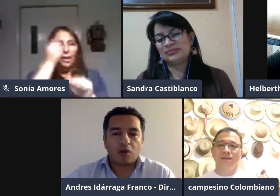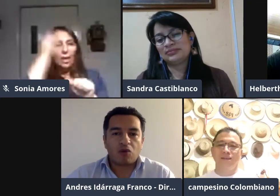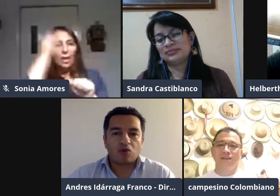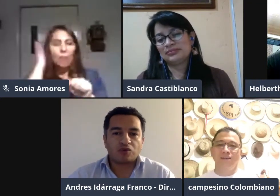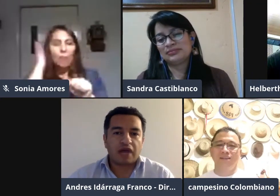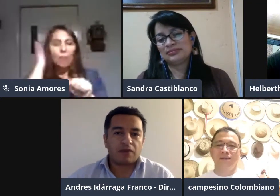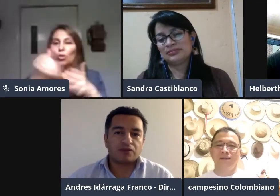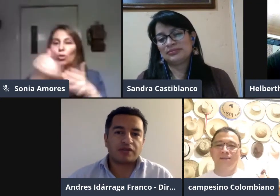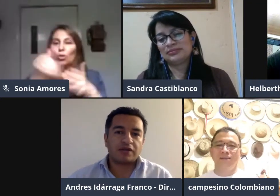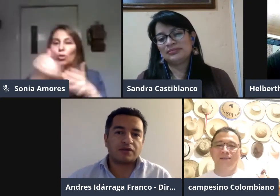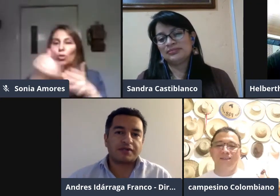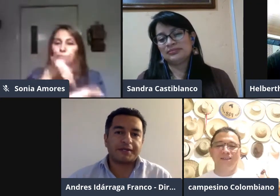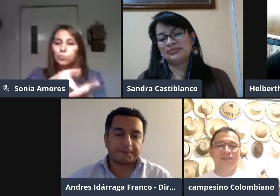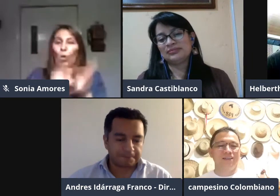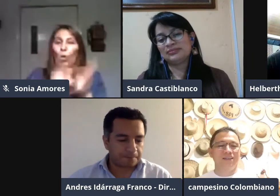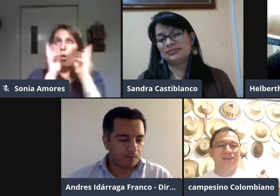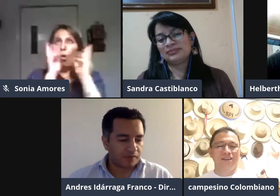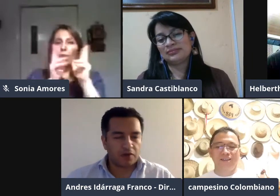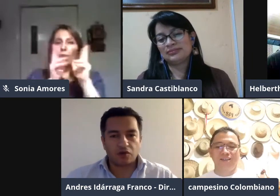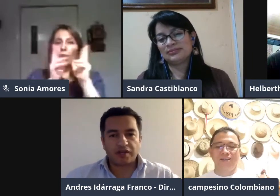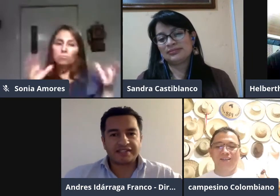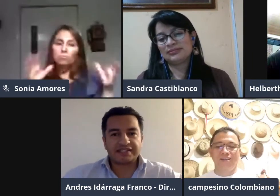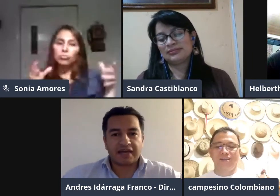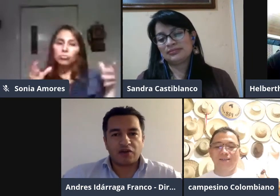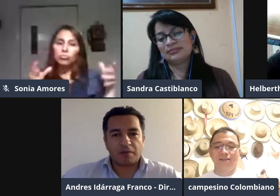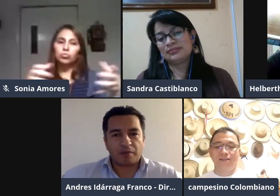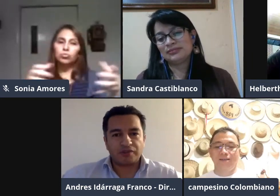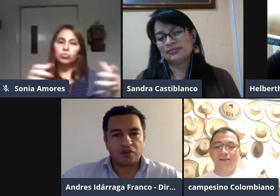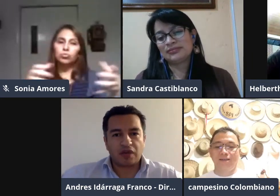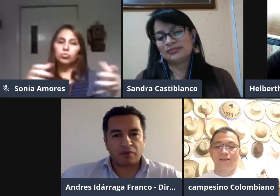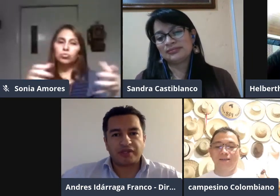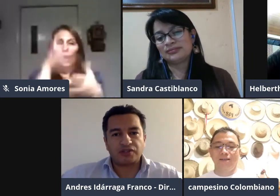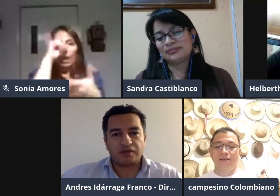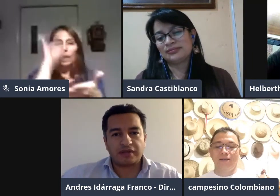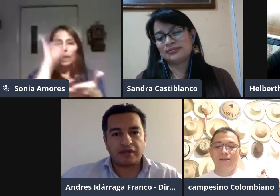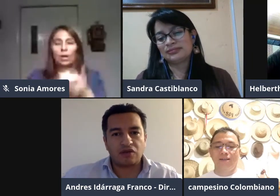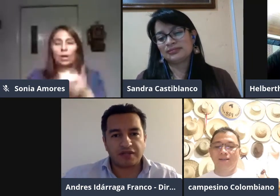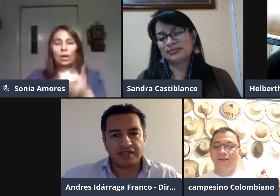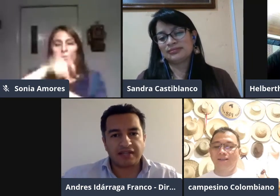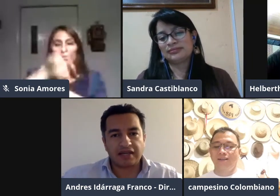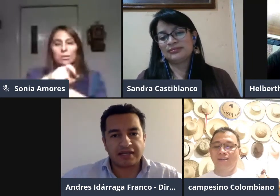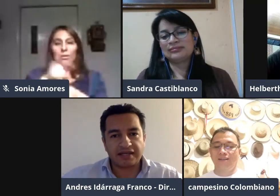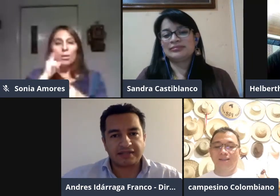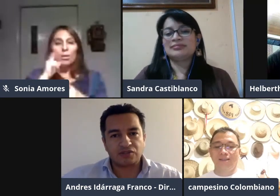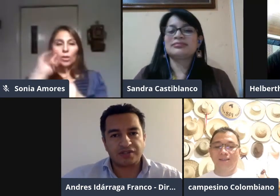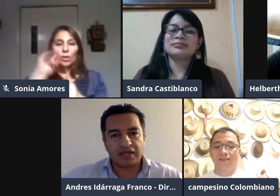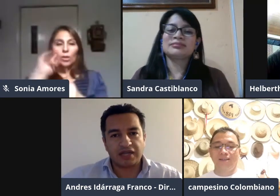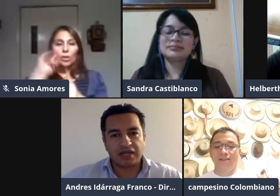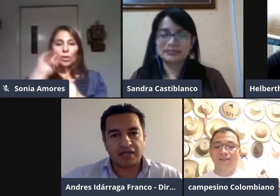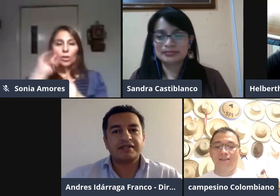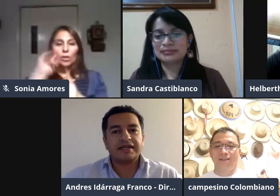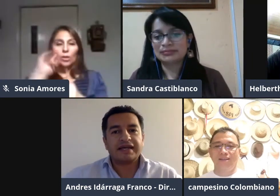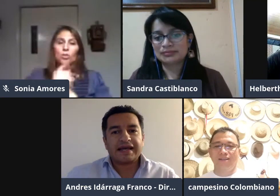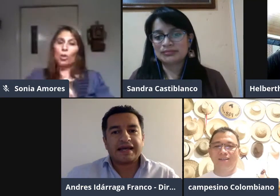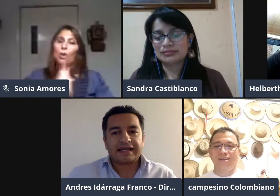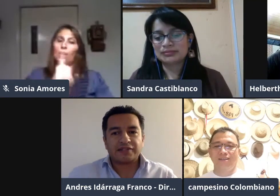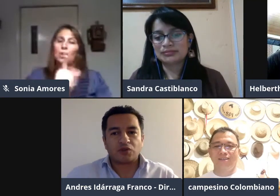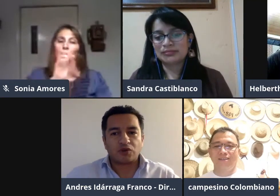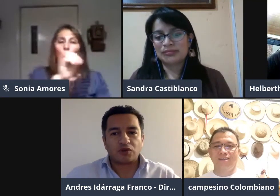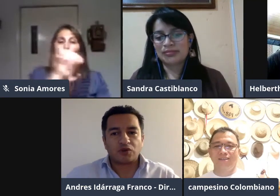Vamos a ver cómo juntamos algo que yo creo que es necesario a propósito de la protección de los líderes y las lideresas